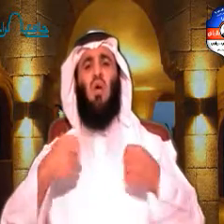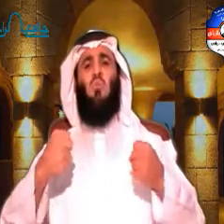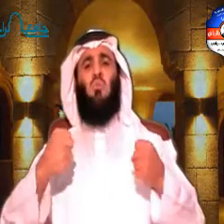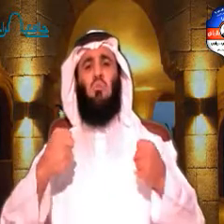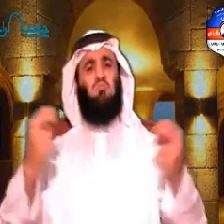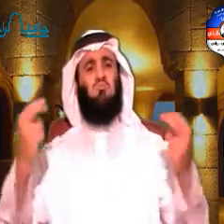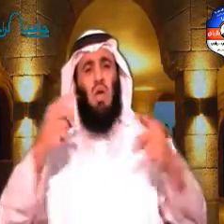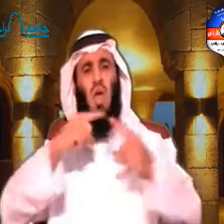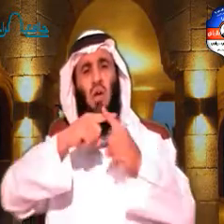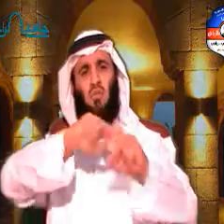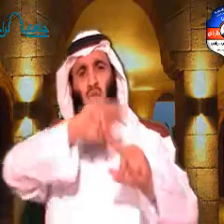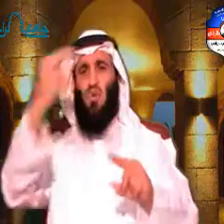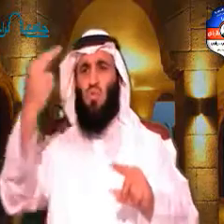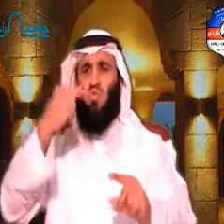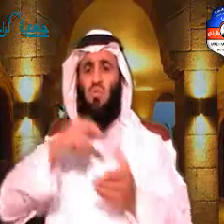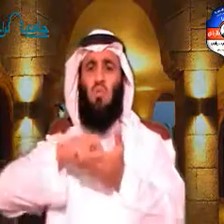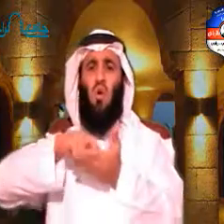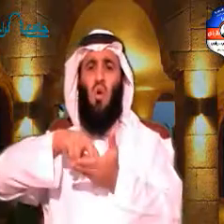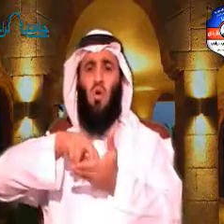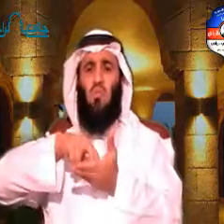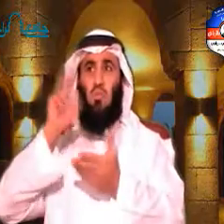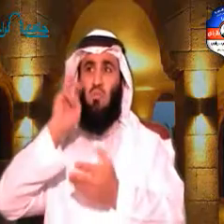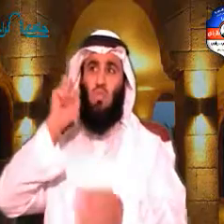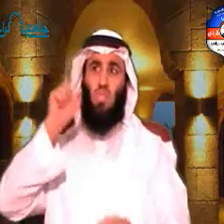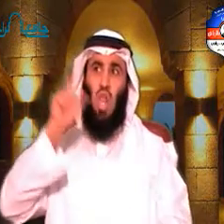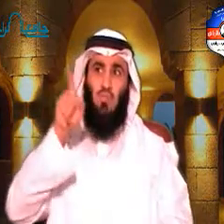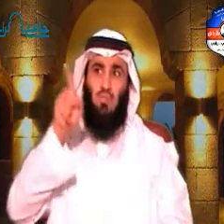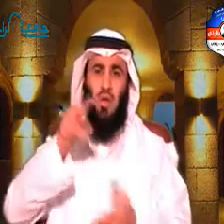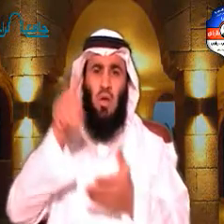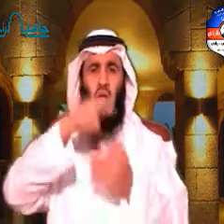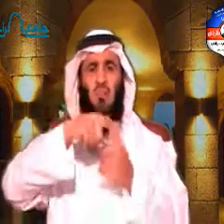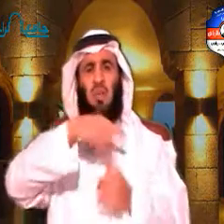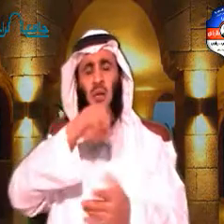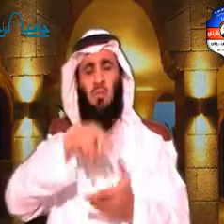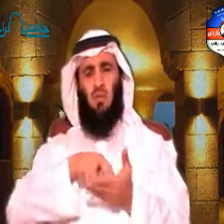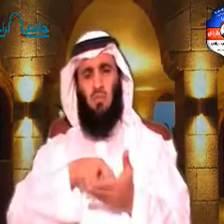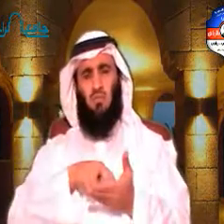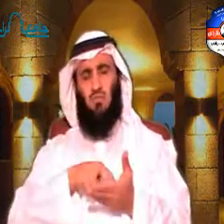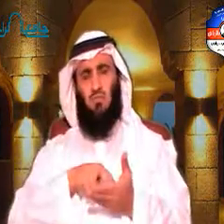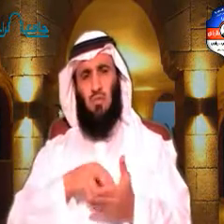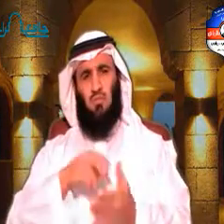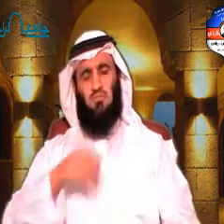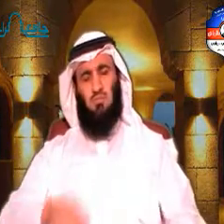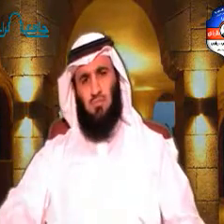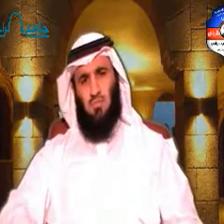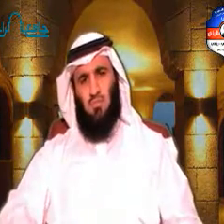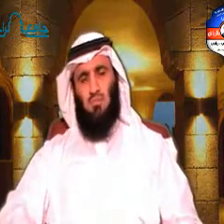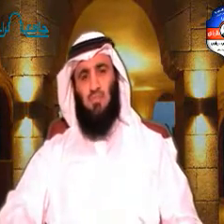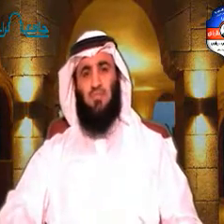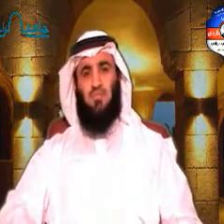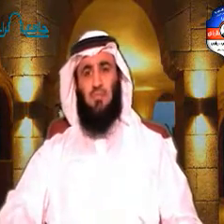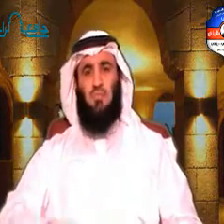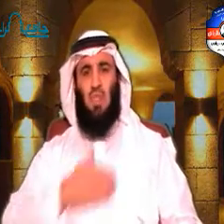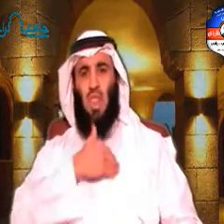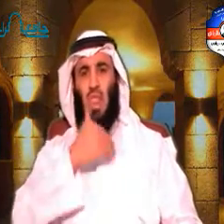الأعداء. ولله العزة ولرسوله وللمؤمنين، ولكن المنافقين